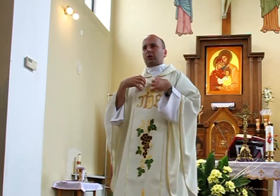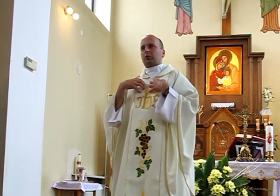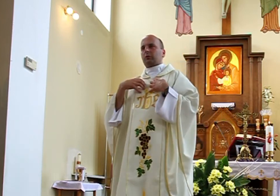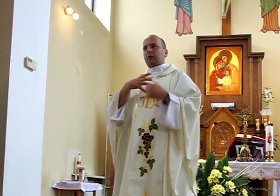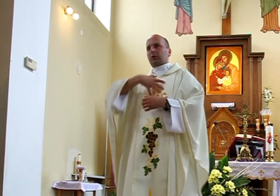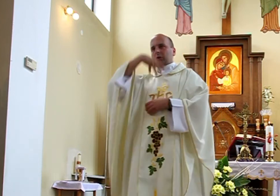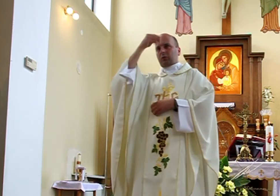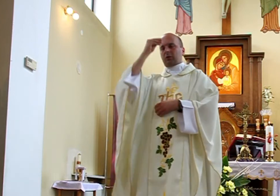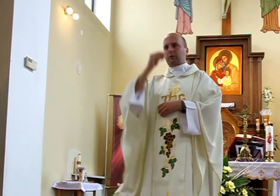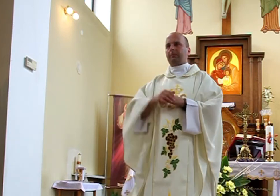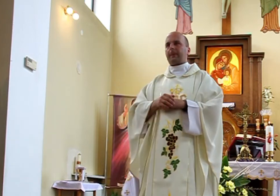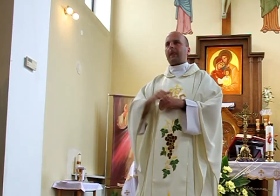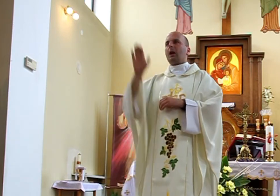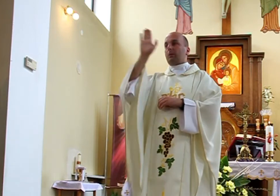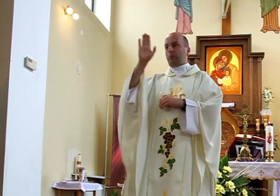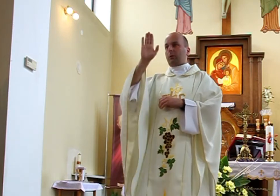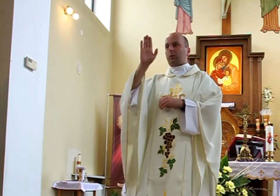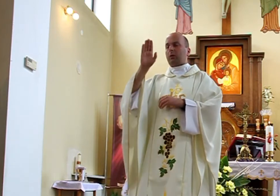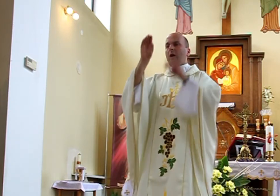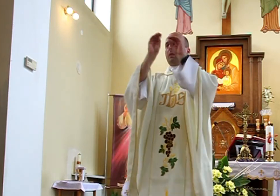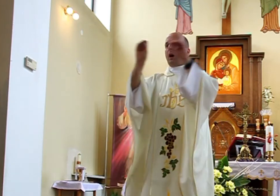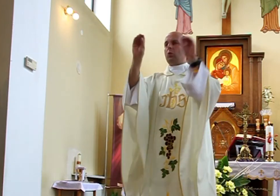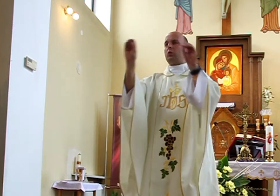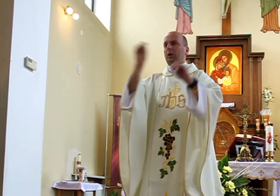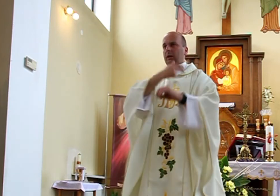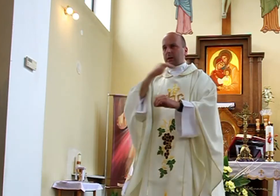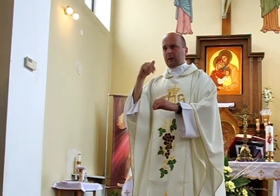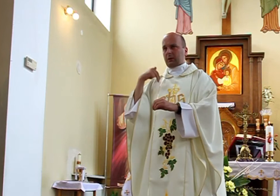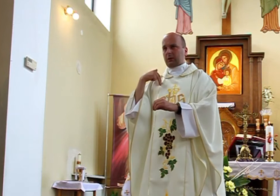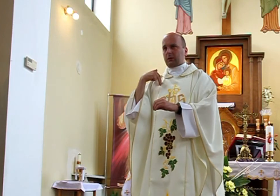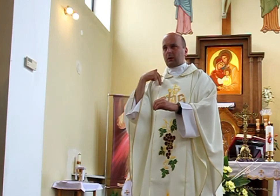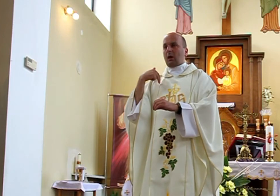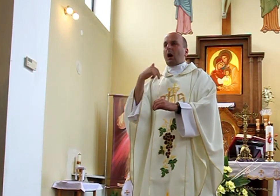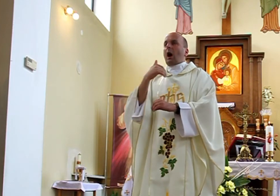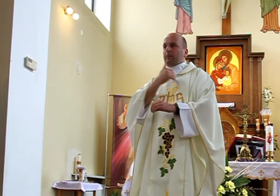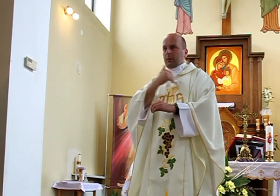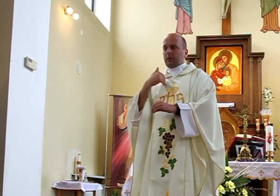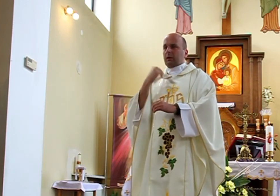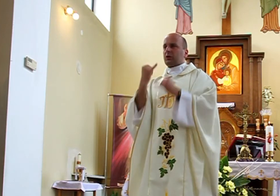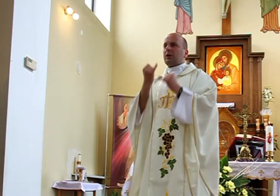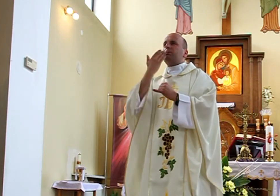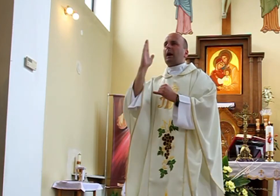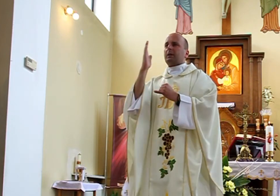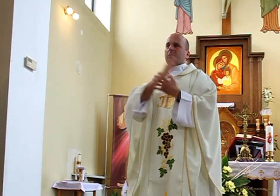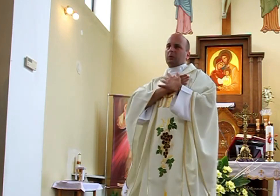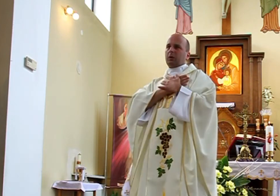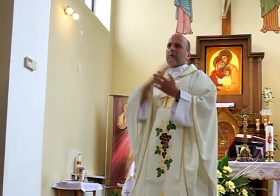życiu właśnie duchowym. Bóg naucza nas, a my, jeżeli bardzo miłujemy